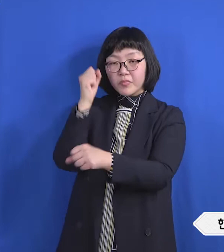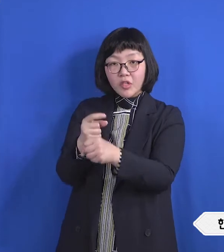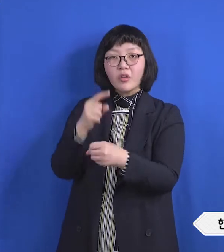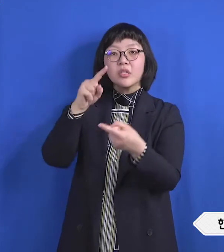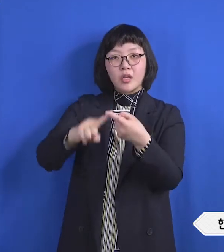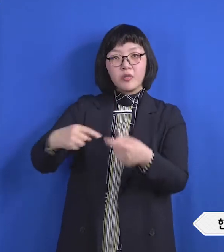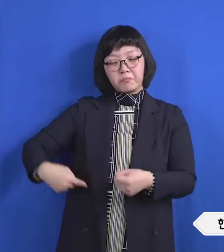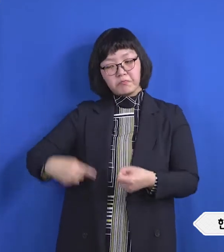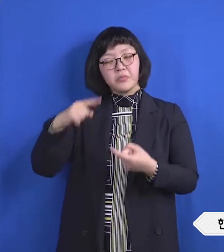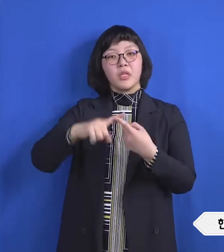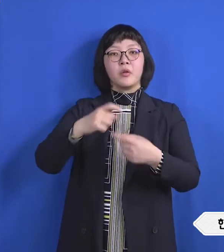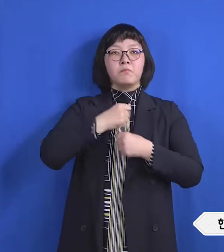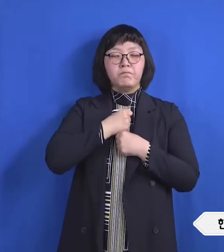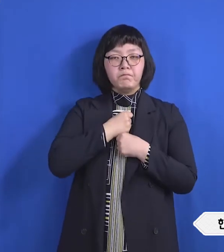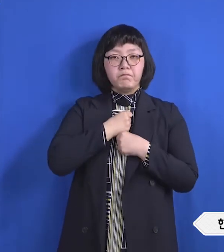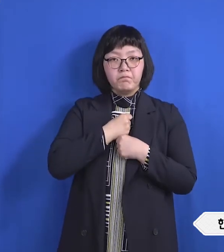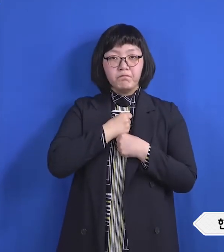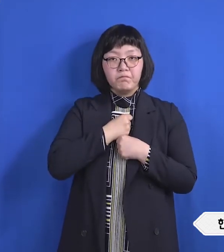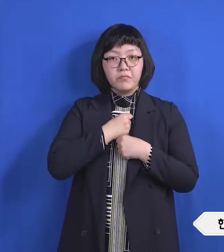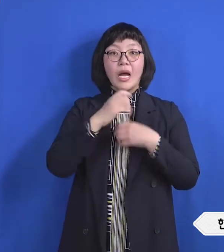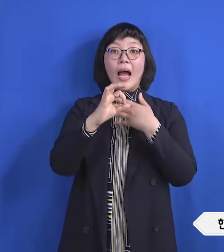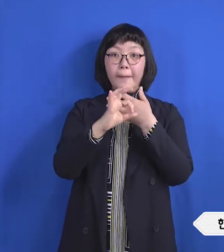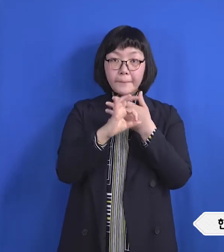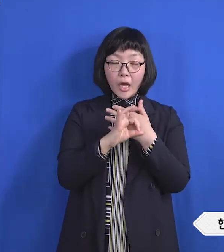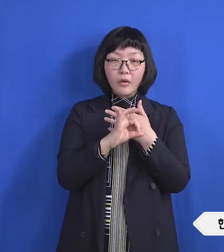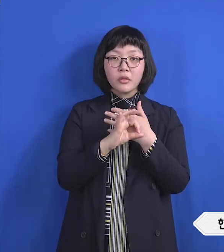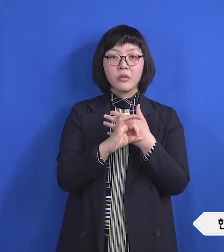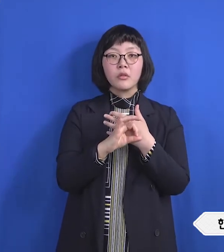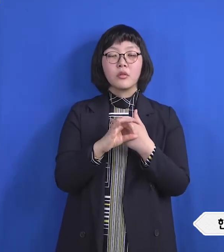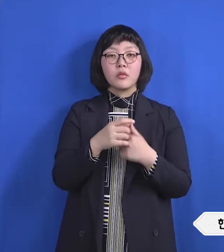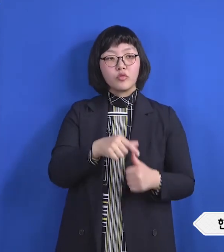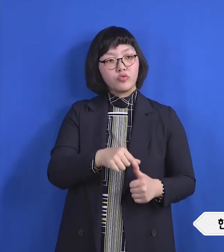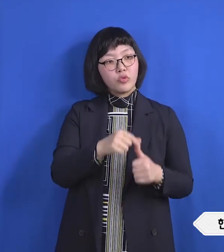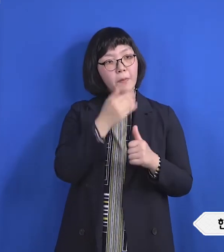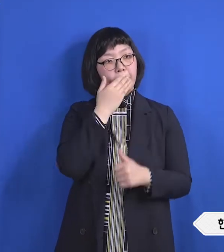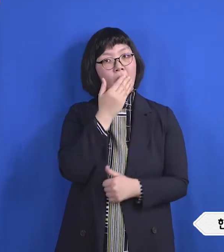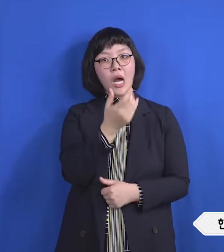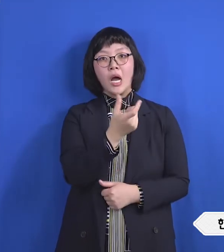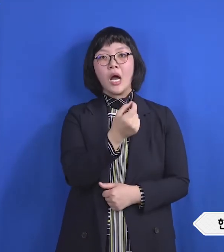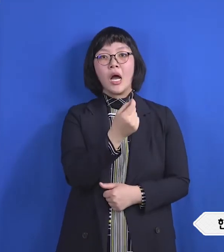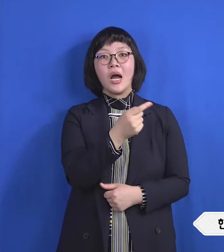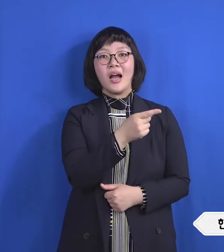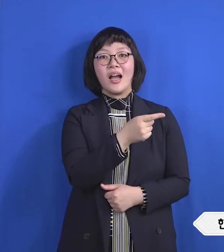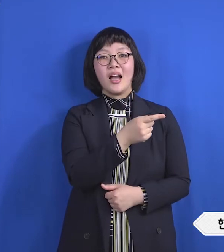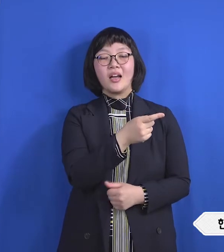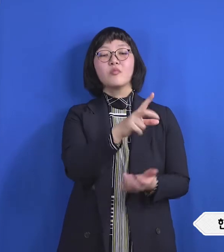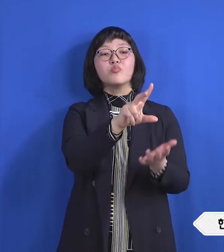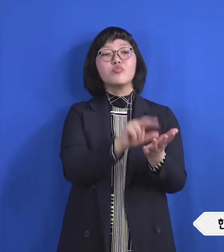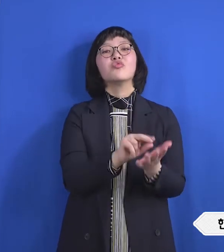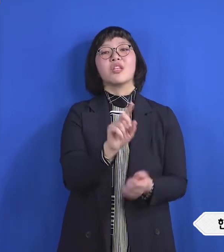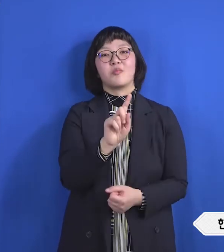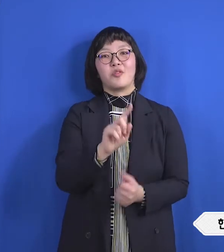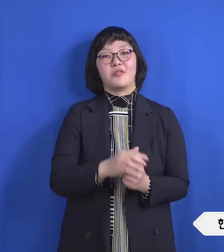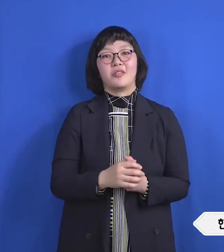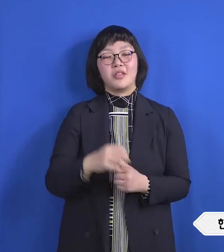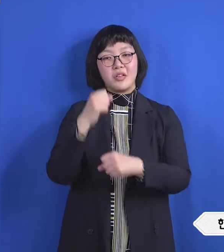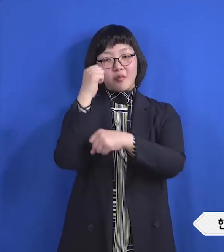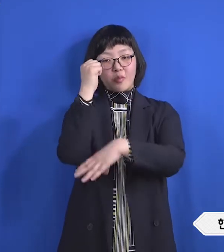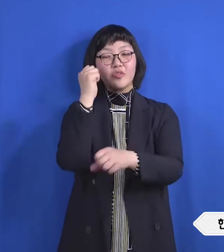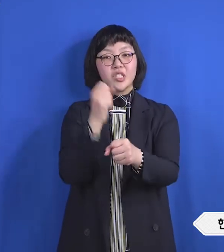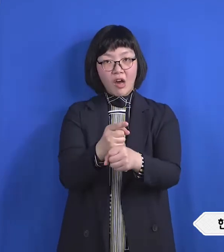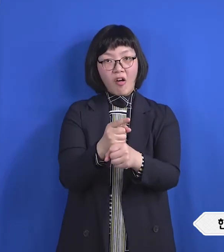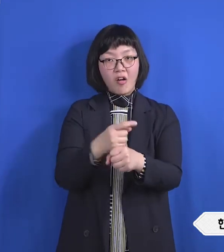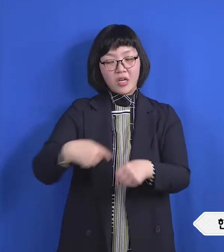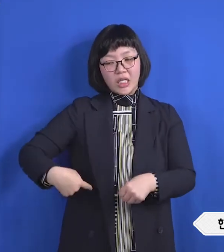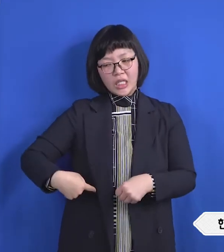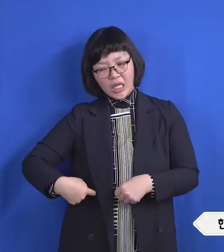법을 잘 지켰다면 이론적으로는 구원을 받을 수 있는 것이죠. 그런데 문제는 이 본성의